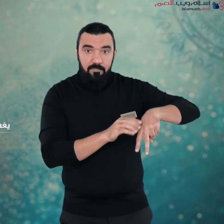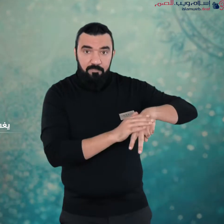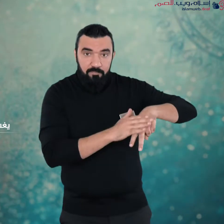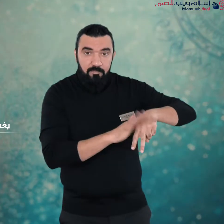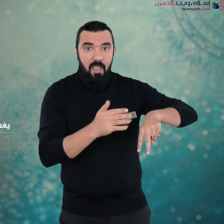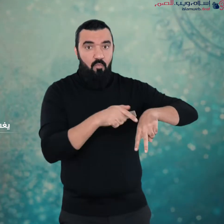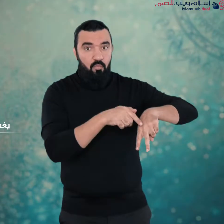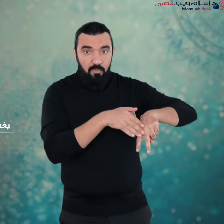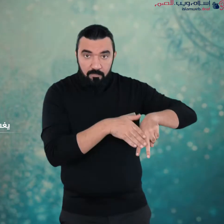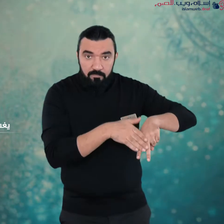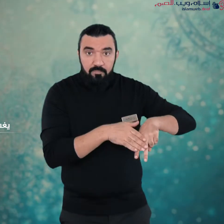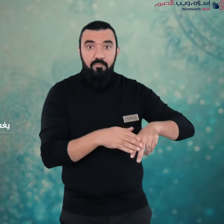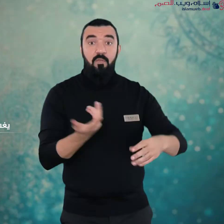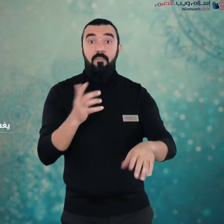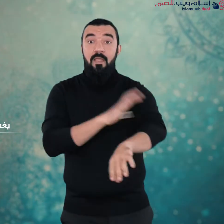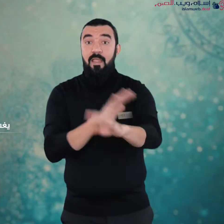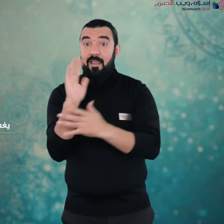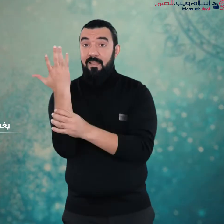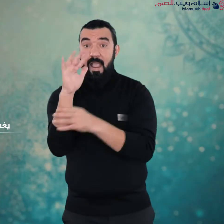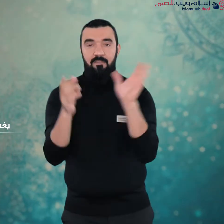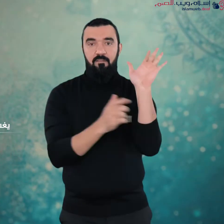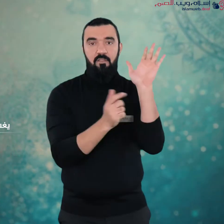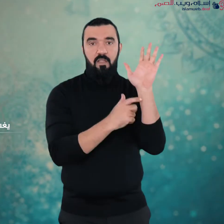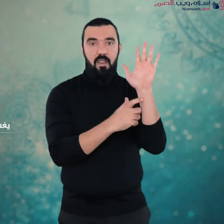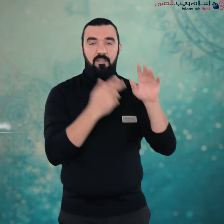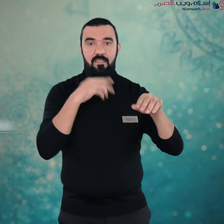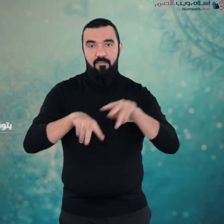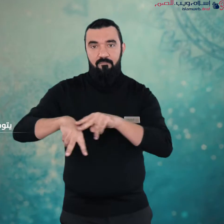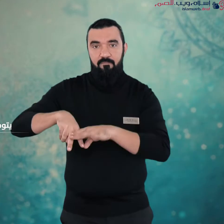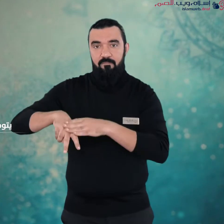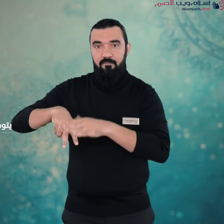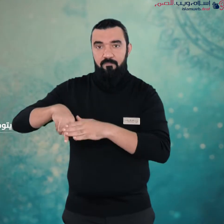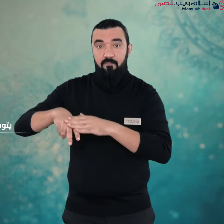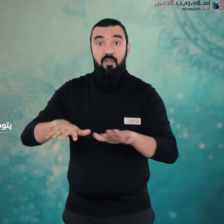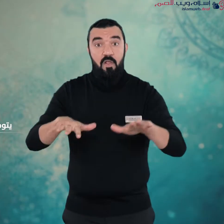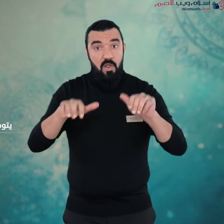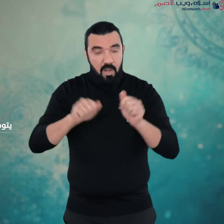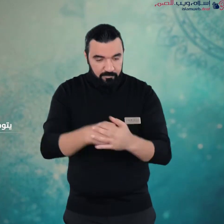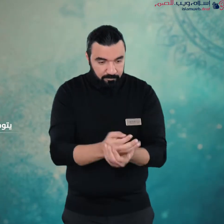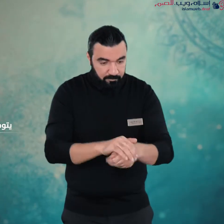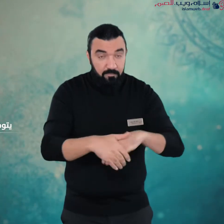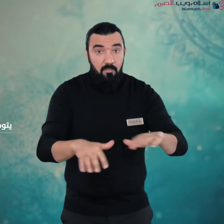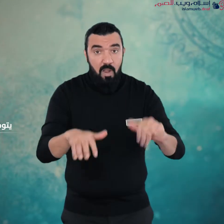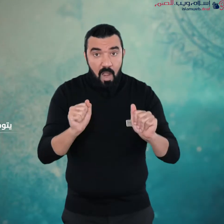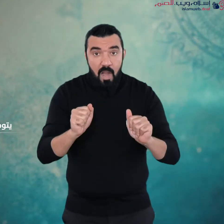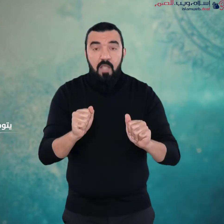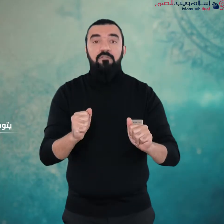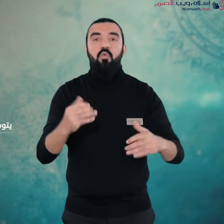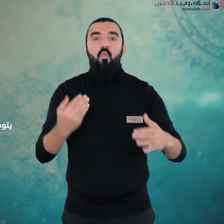ثم ينظفها يتوضأ وضوء الصلاة ولا